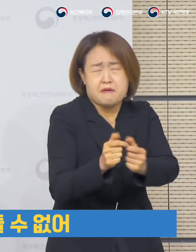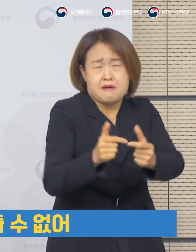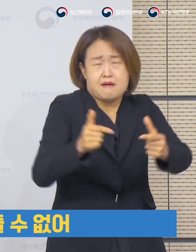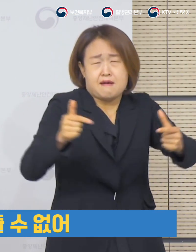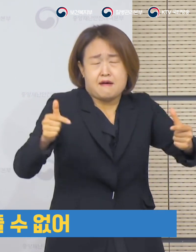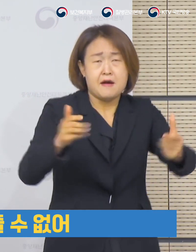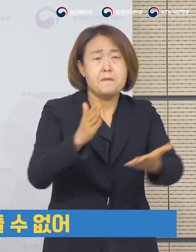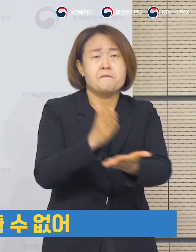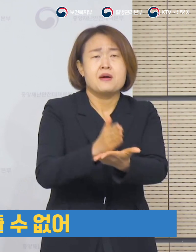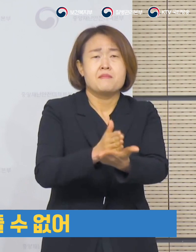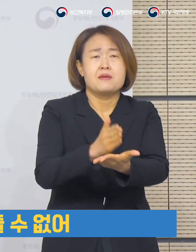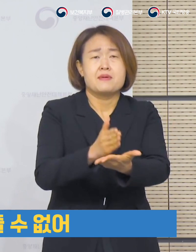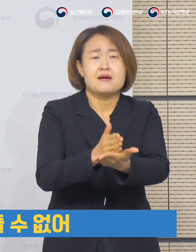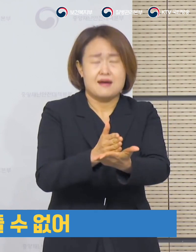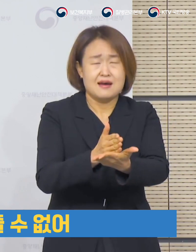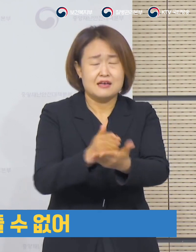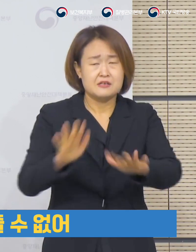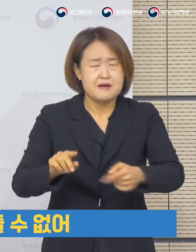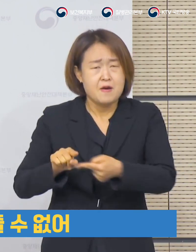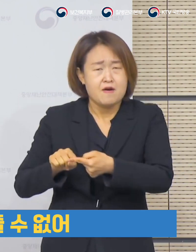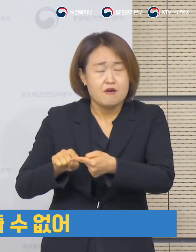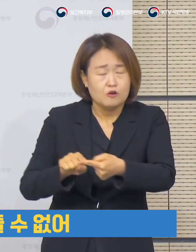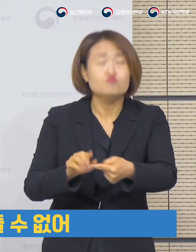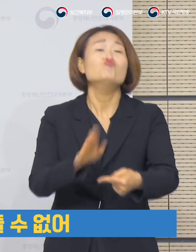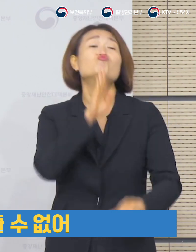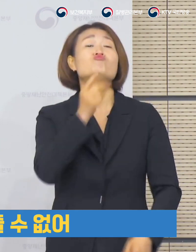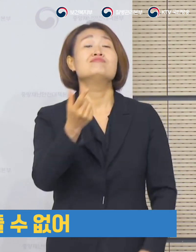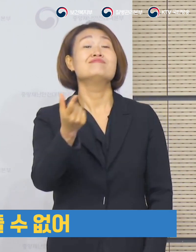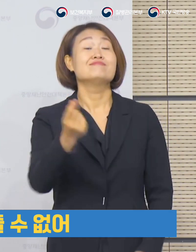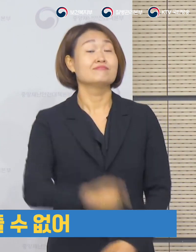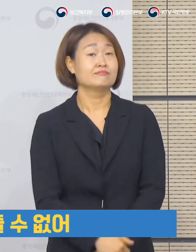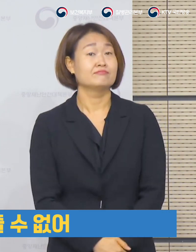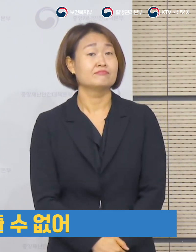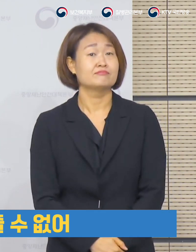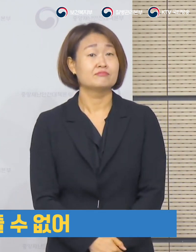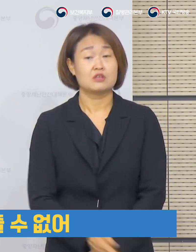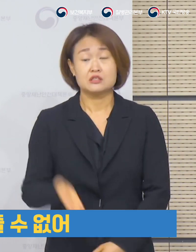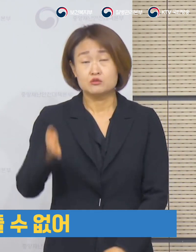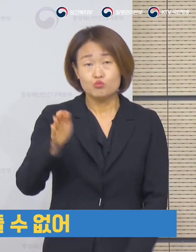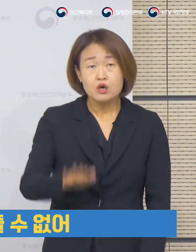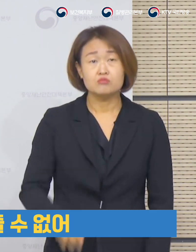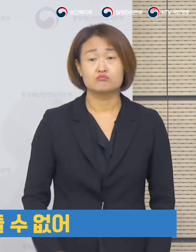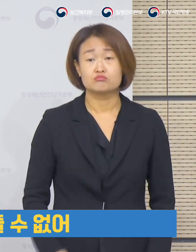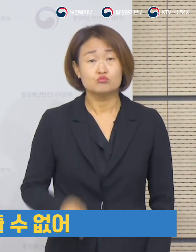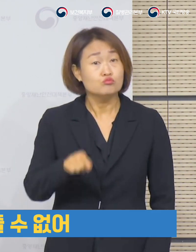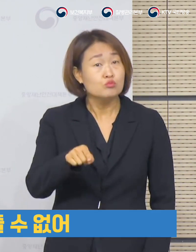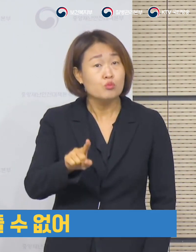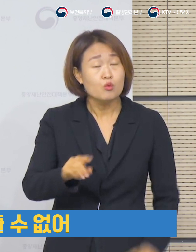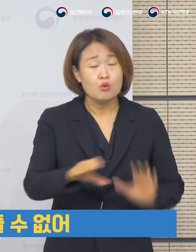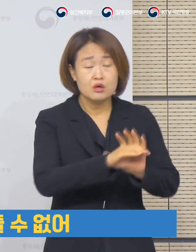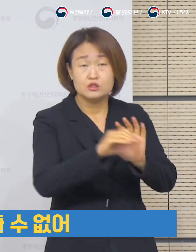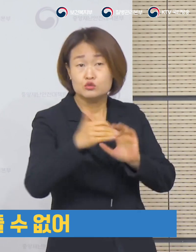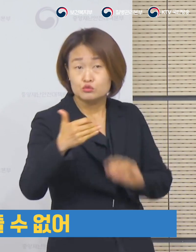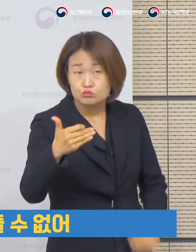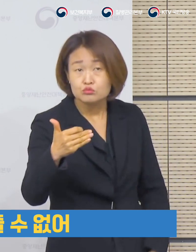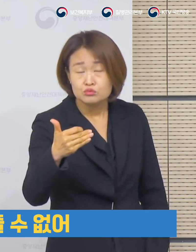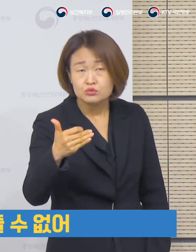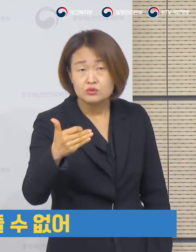성공적으로 지연시키고 있는 것은 사실입니다. 그럼에도 불구하고 이것이